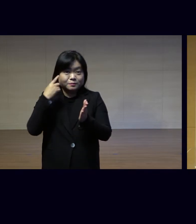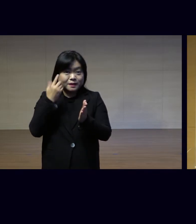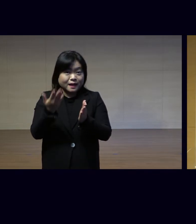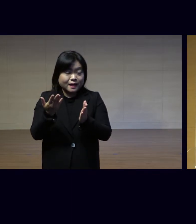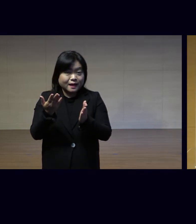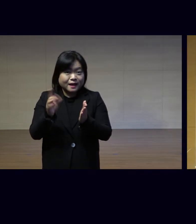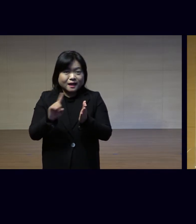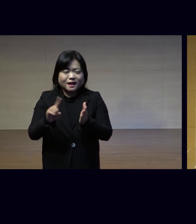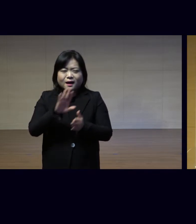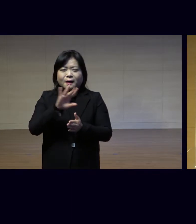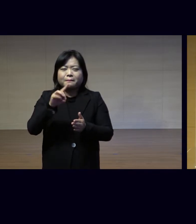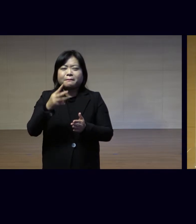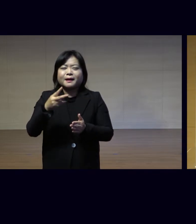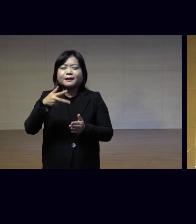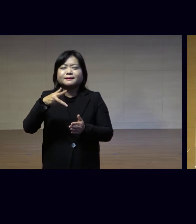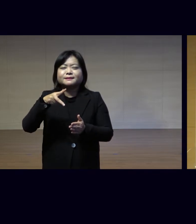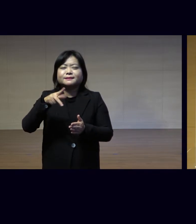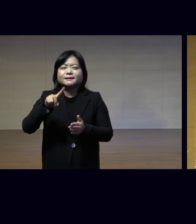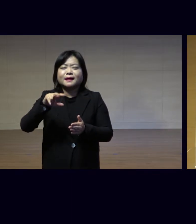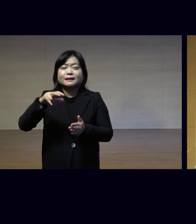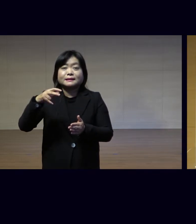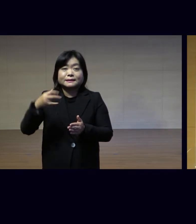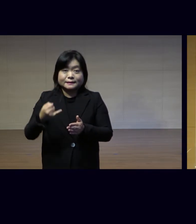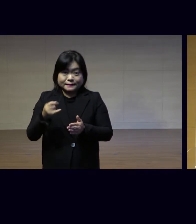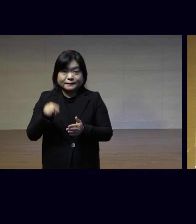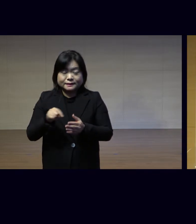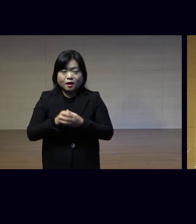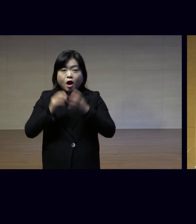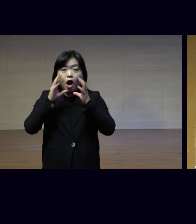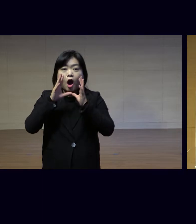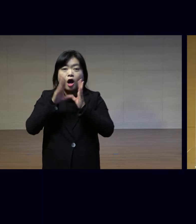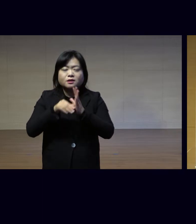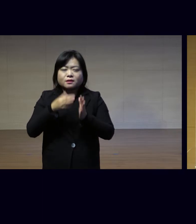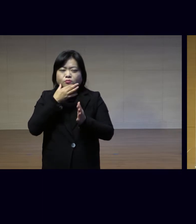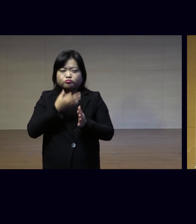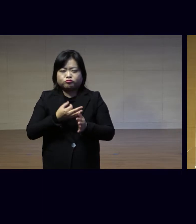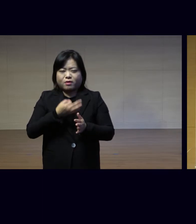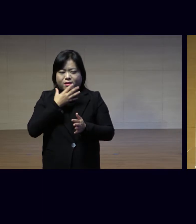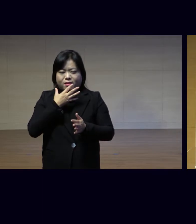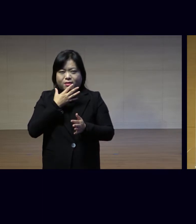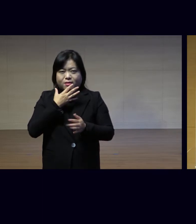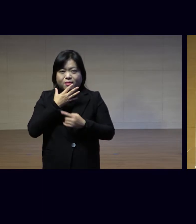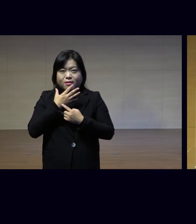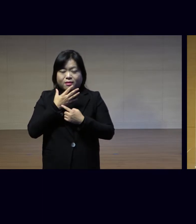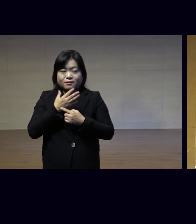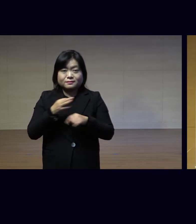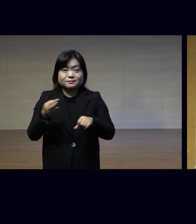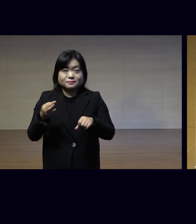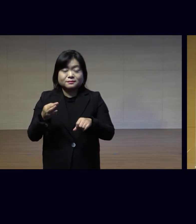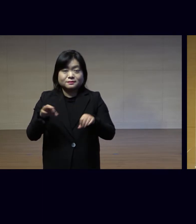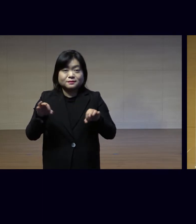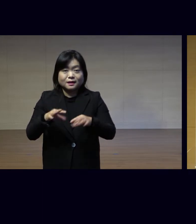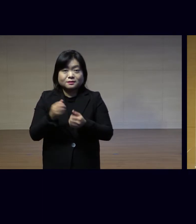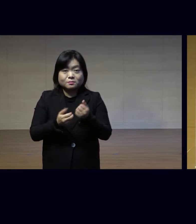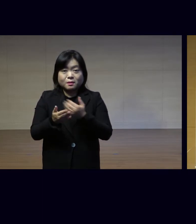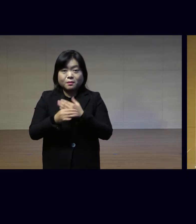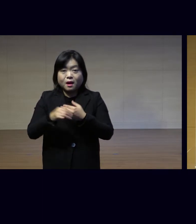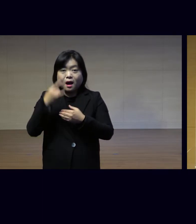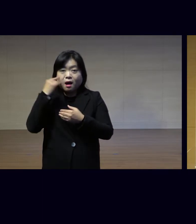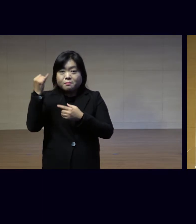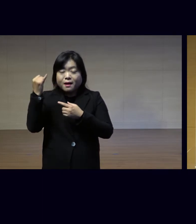아닙니까? 예, 발자크는 어린 시절이 굉장히 불행했어요. 우선 조금 잠깐 말씀을 드리자면 엄마가